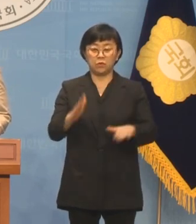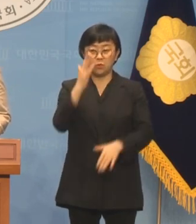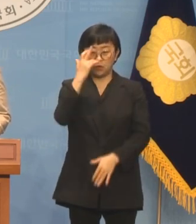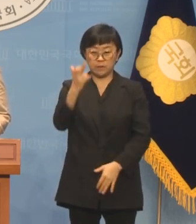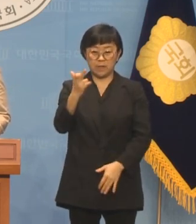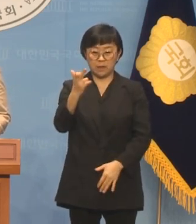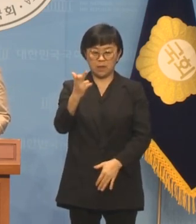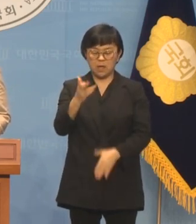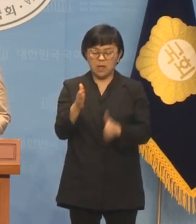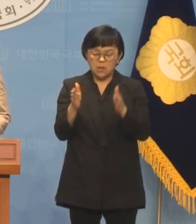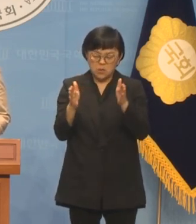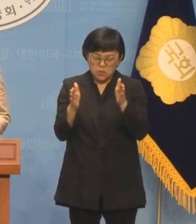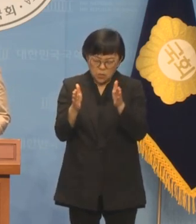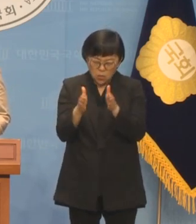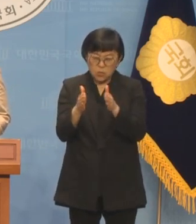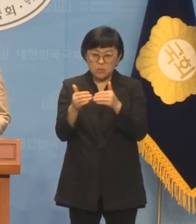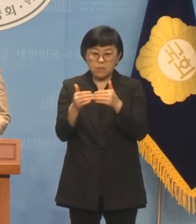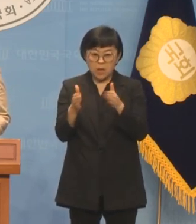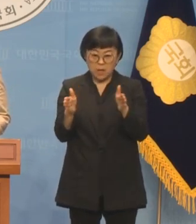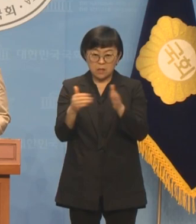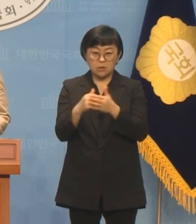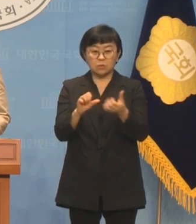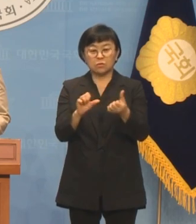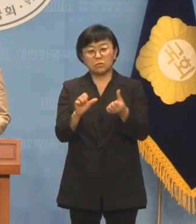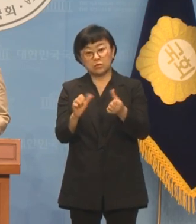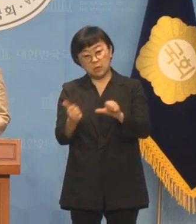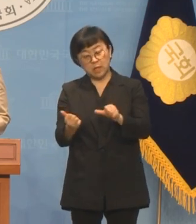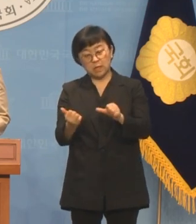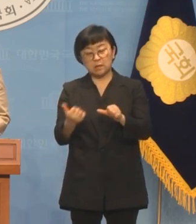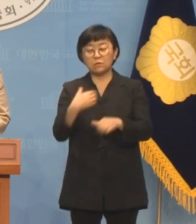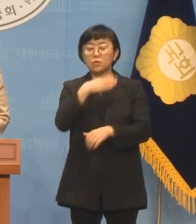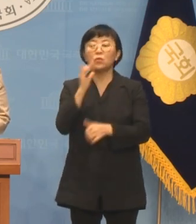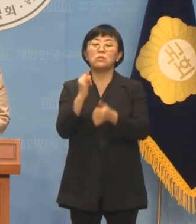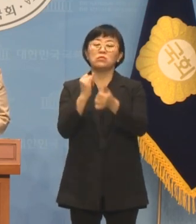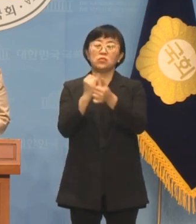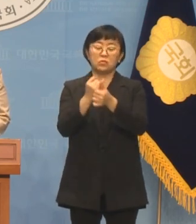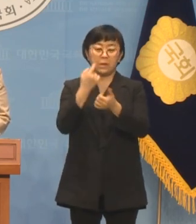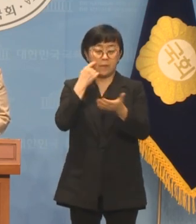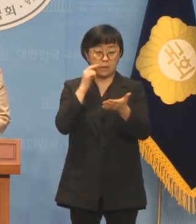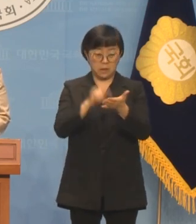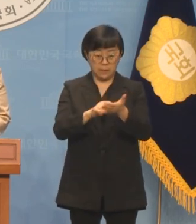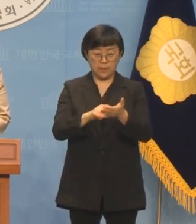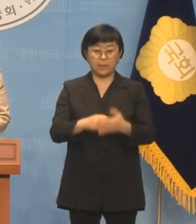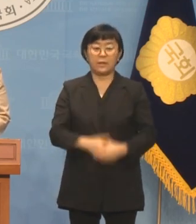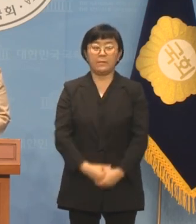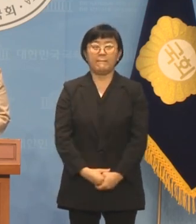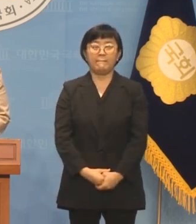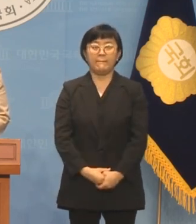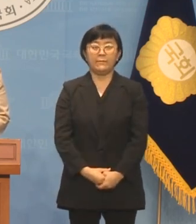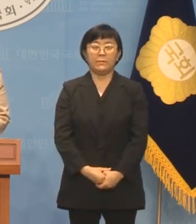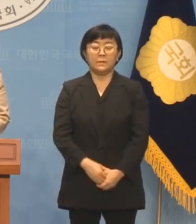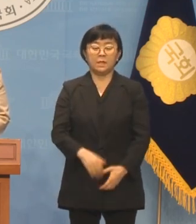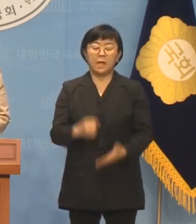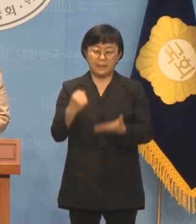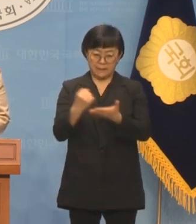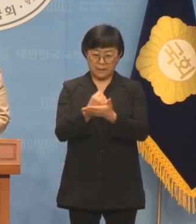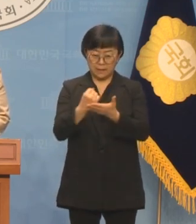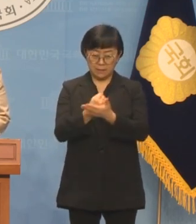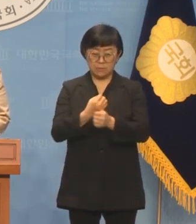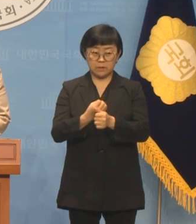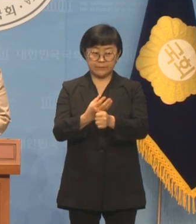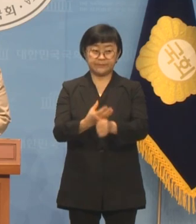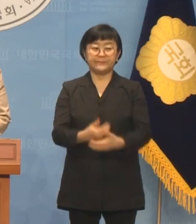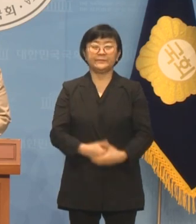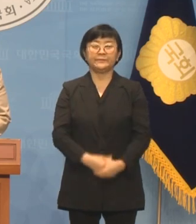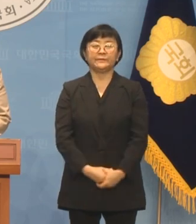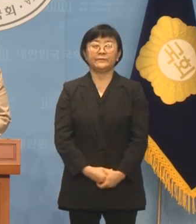용산 쪽방촌에서 고인이 되신 노부부가 발견되었다고 합니다. 삼가 고인의 명복을